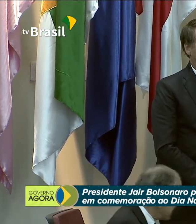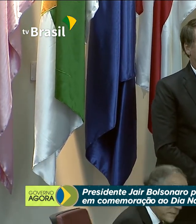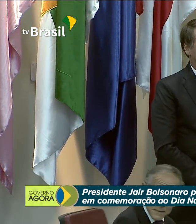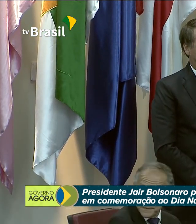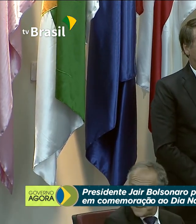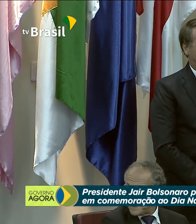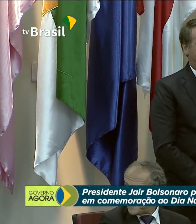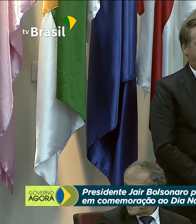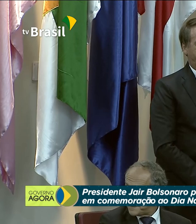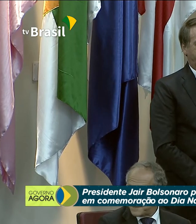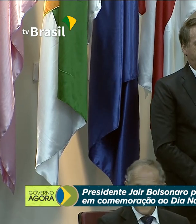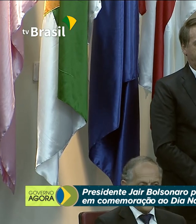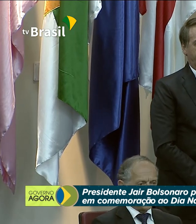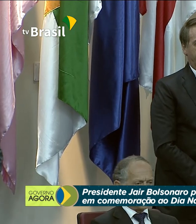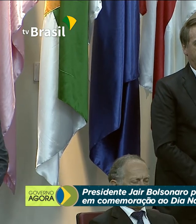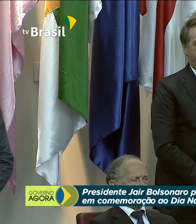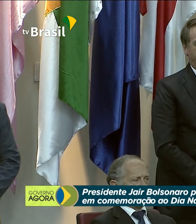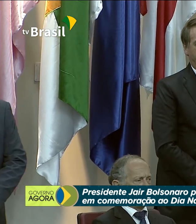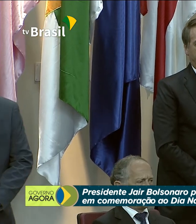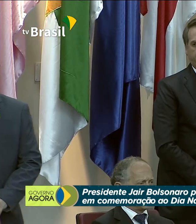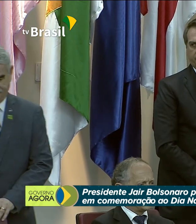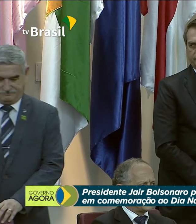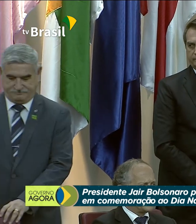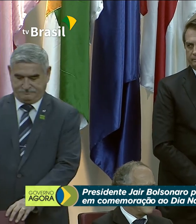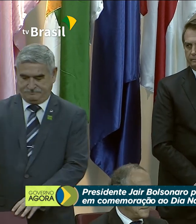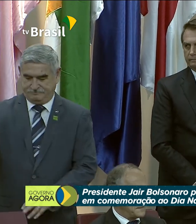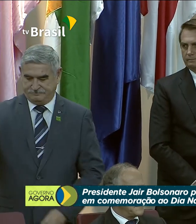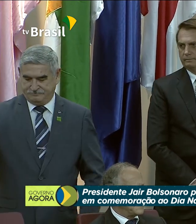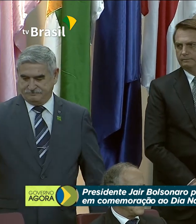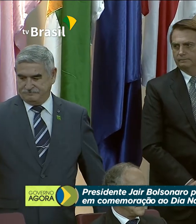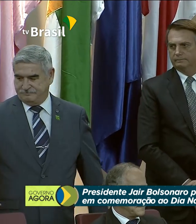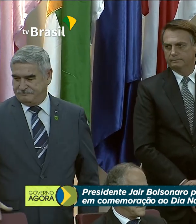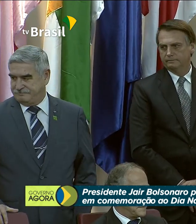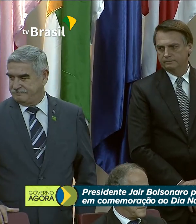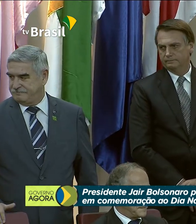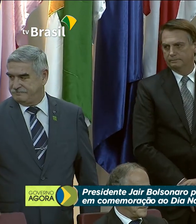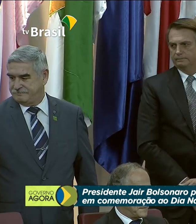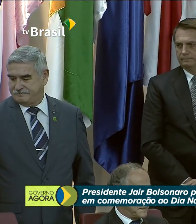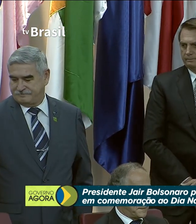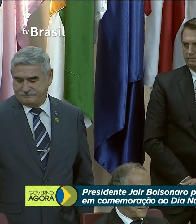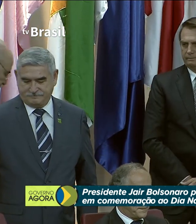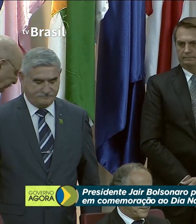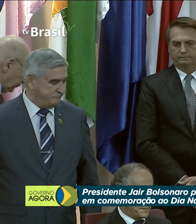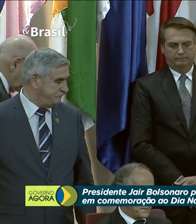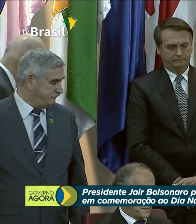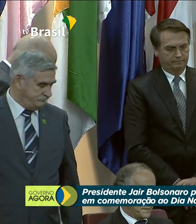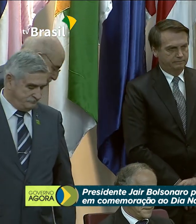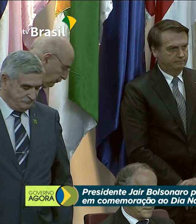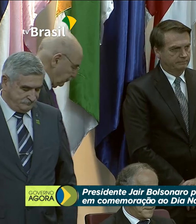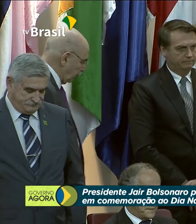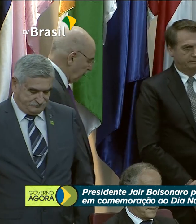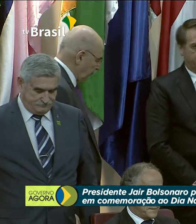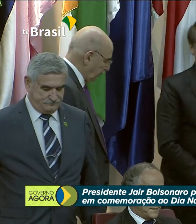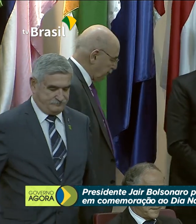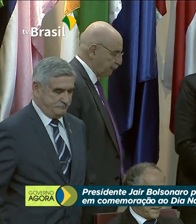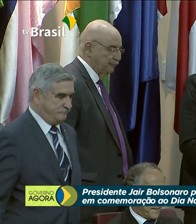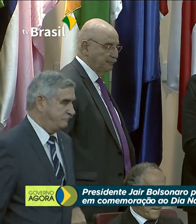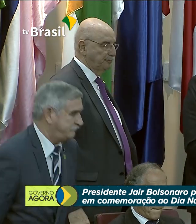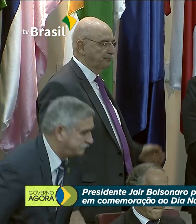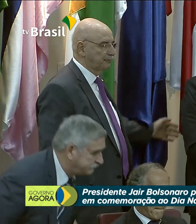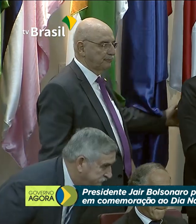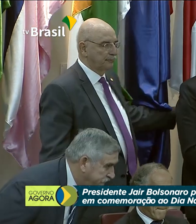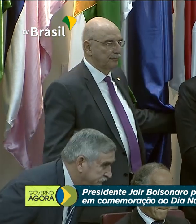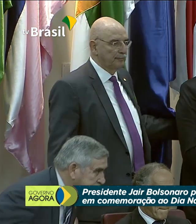de futebol. Convidamos o ministro de Estado da Cidadania, Osmar Terra, para se posicionar ao lado do presidente da República.